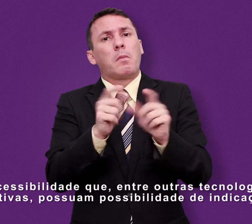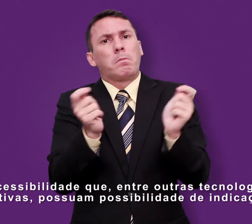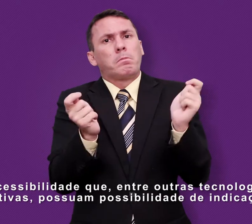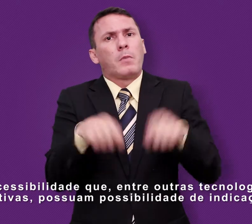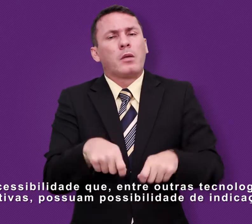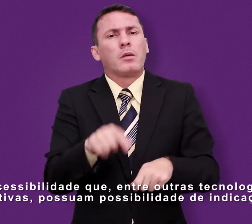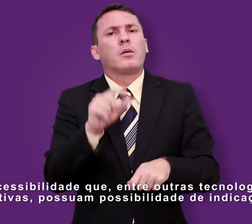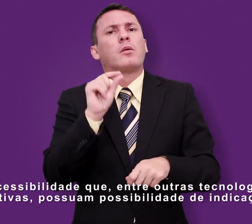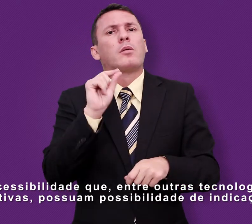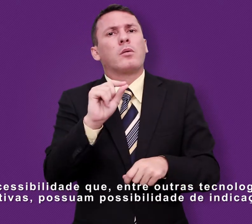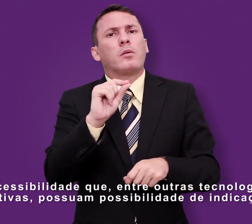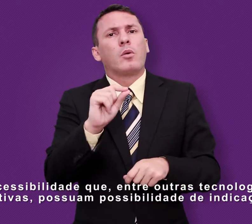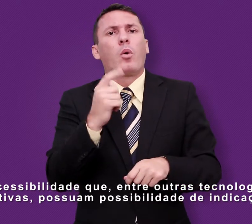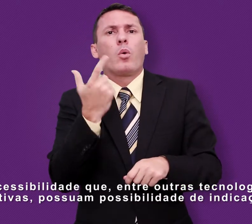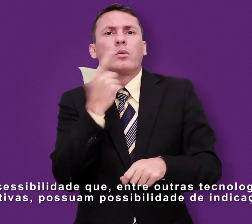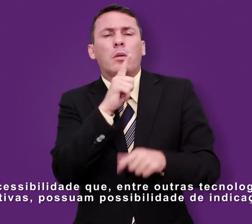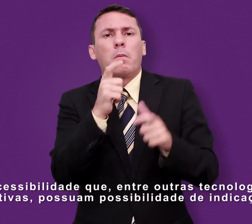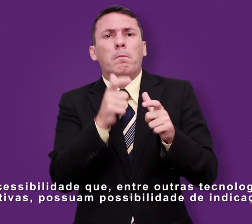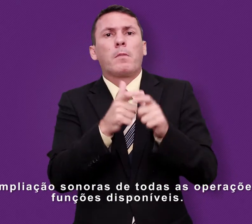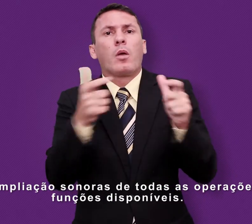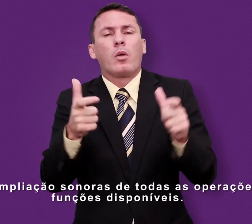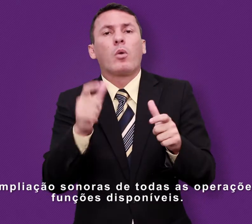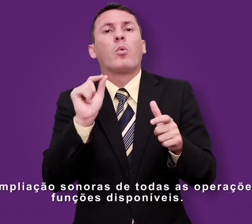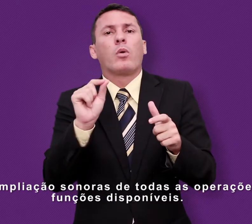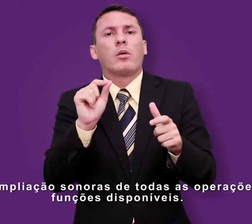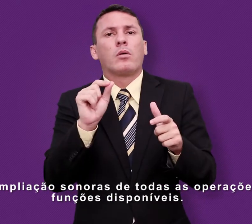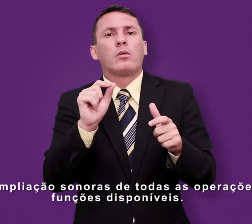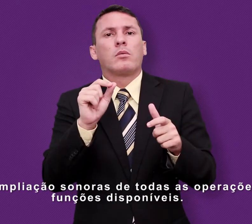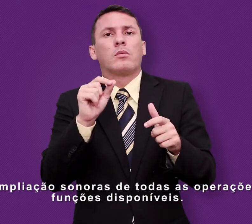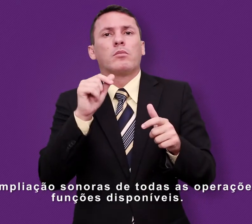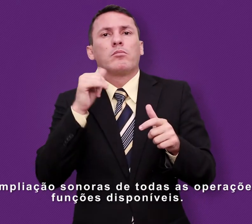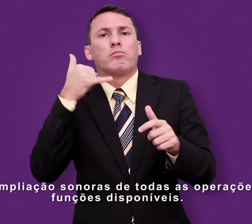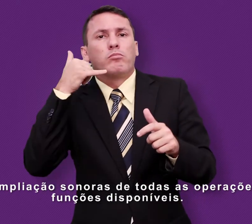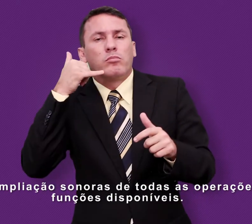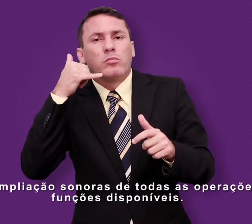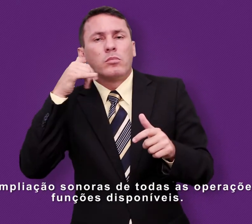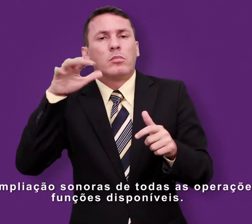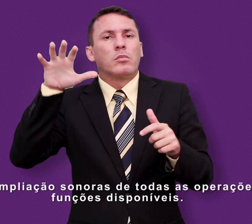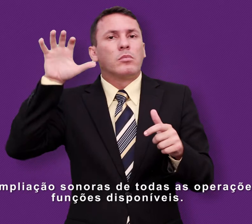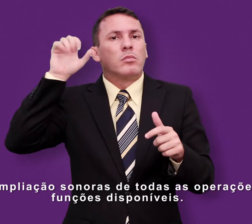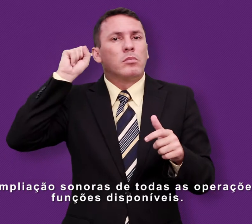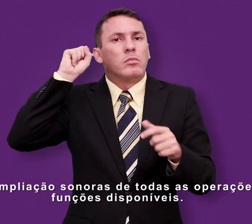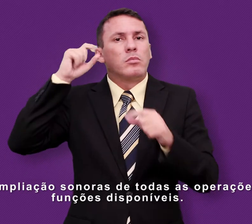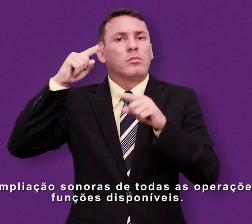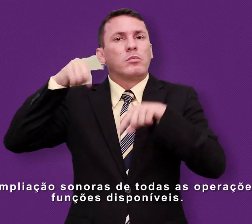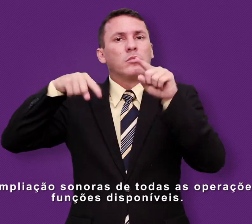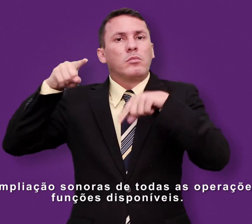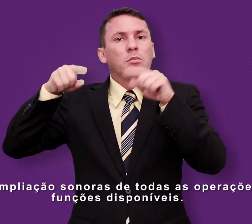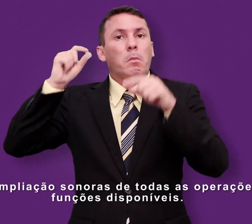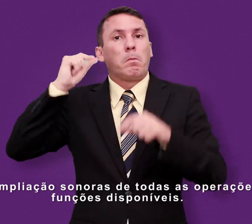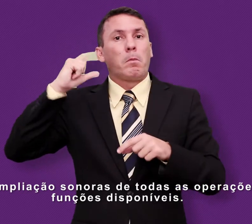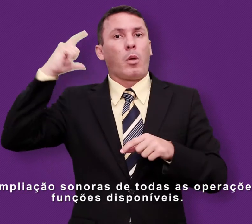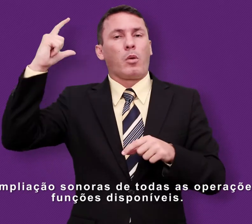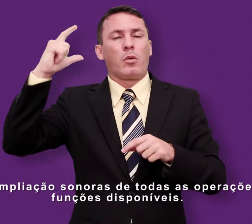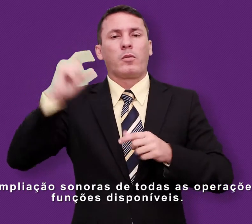possuam possibilidade de indicação e de ampliação sonoras de todas as operações e funções